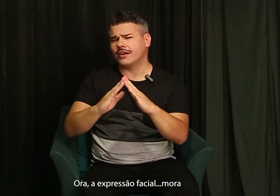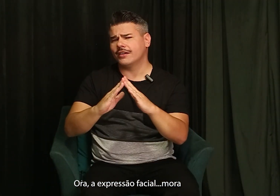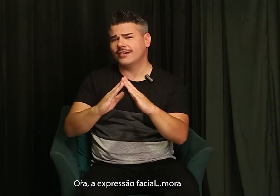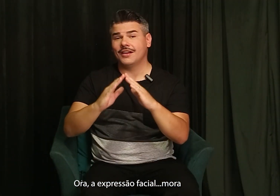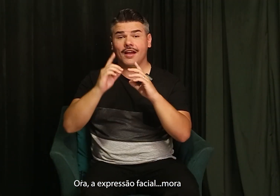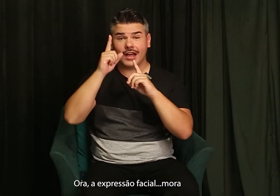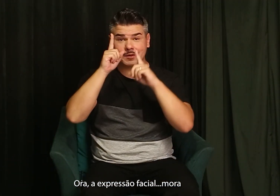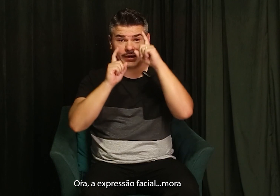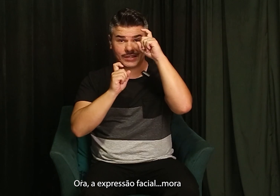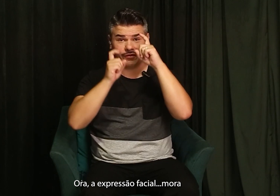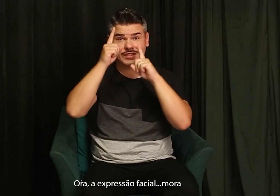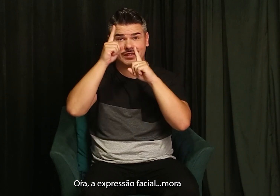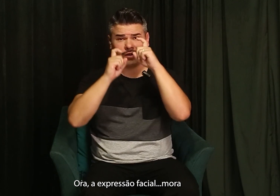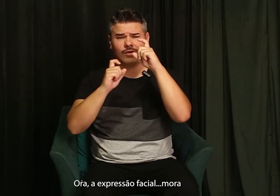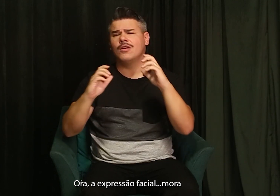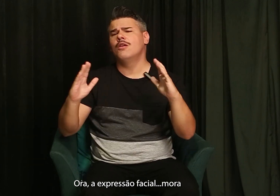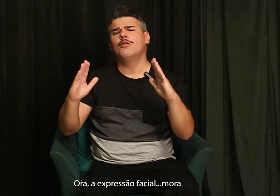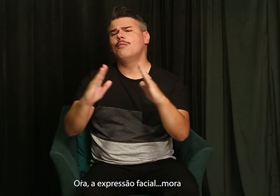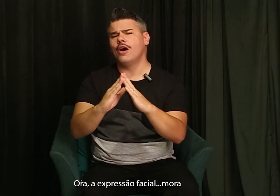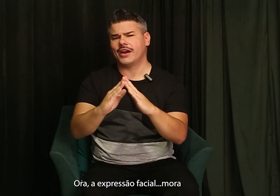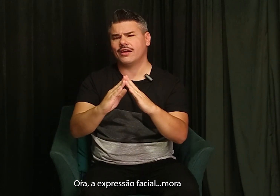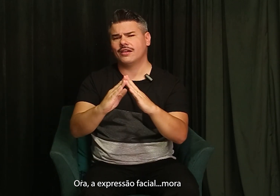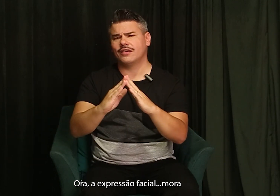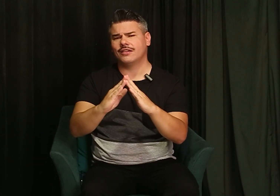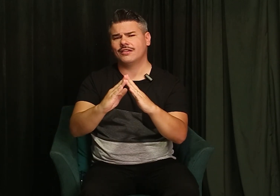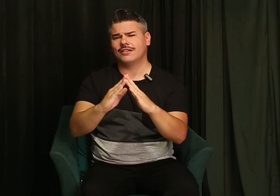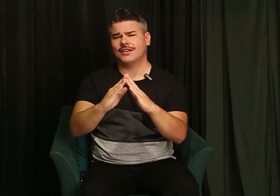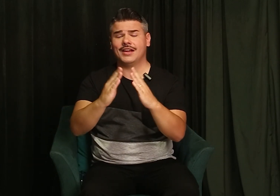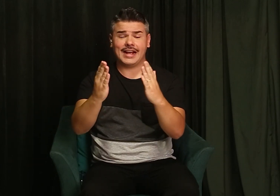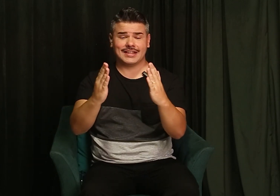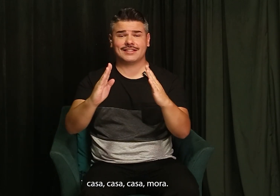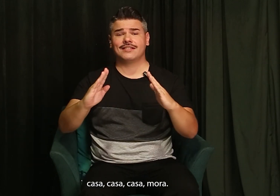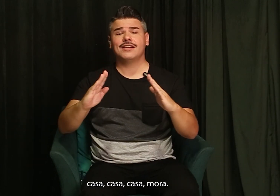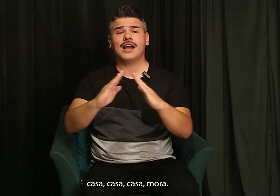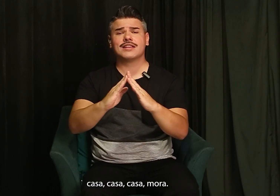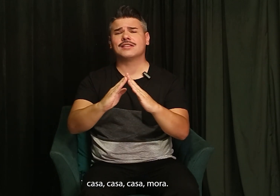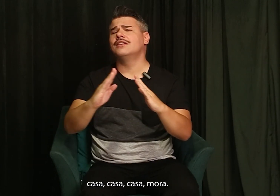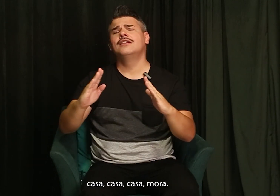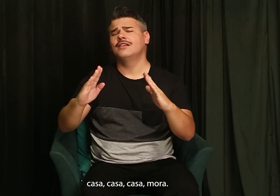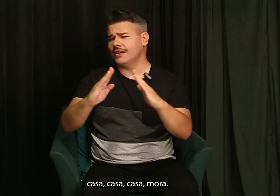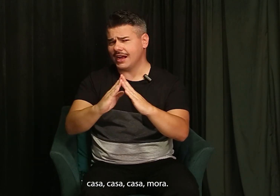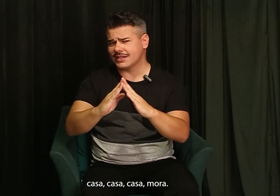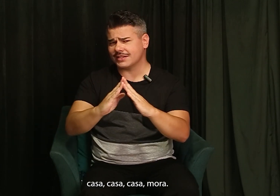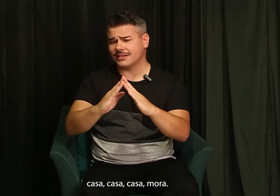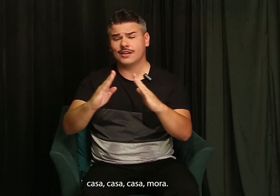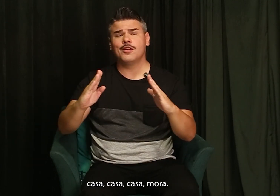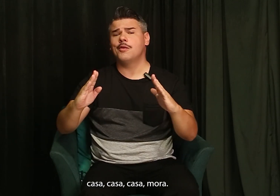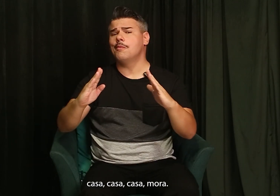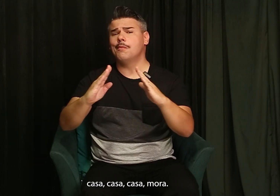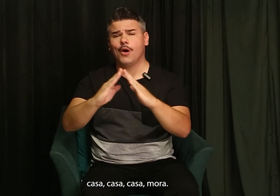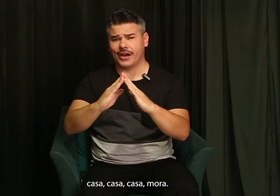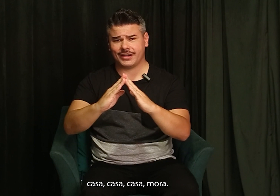Mora. A expressão facial. Mora. Casa, casa, casa.